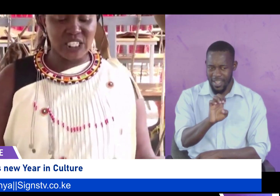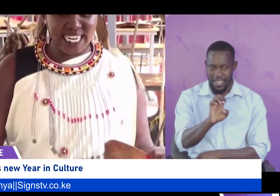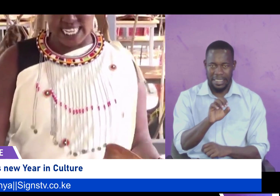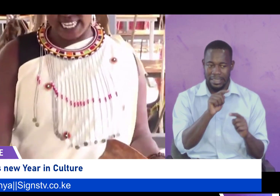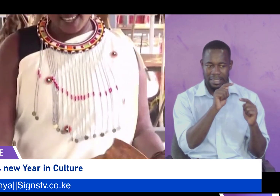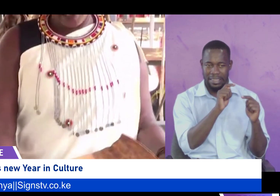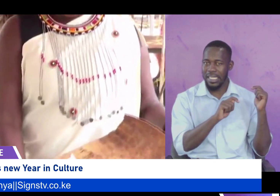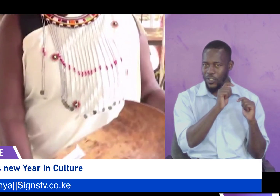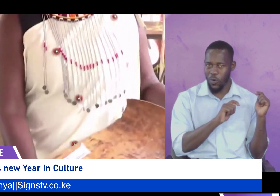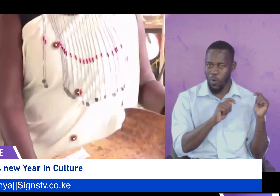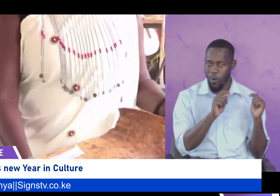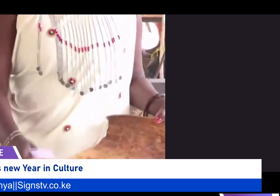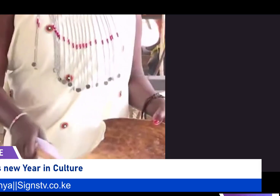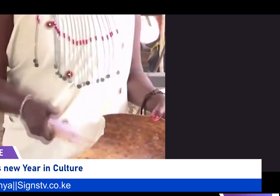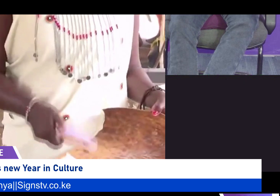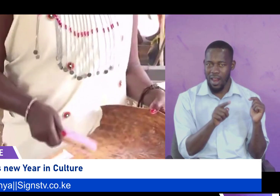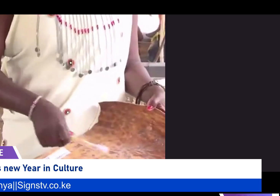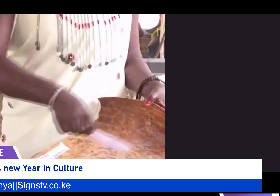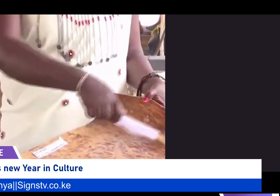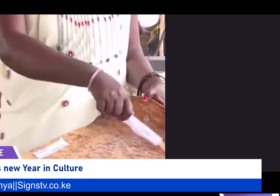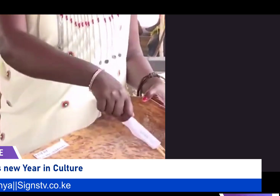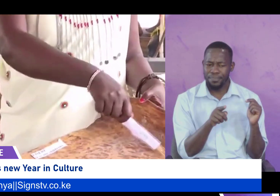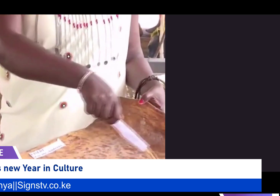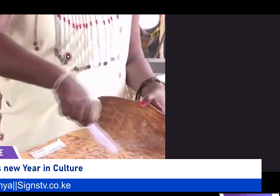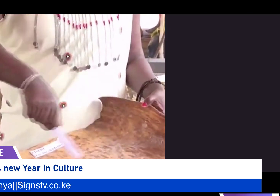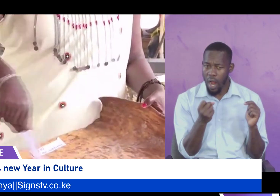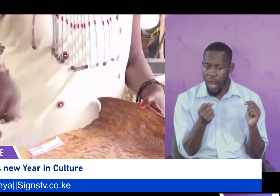tray. Inawekwa ugali, kila mtu anakatiwa yake hivi